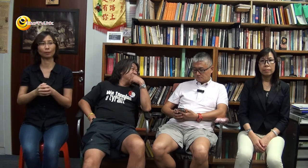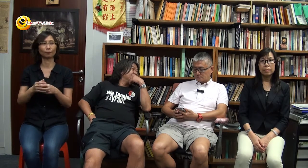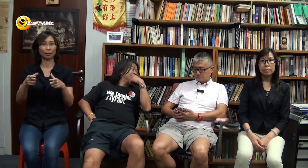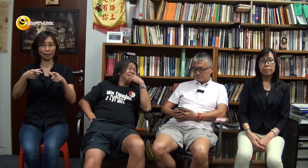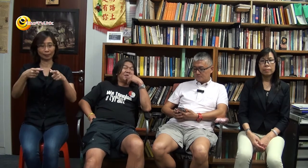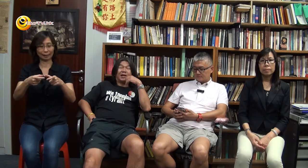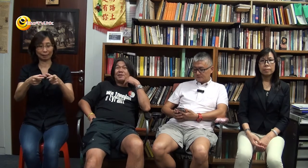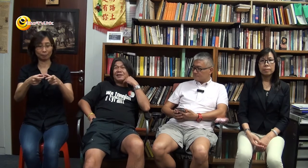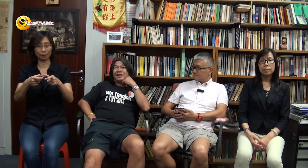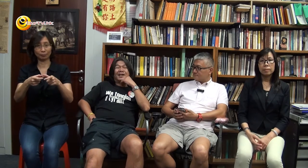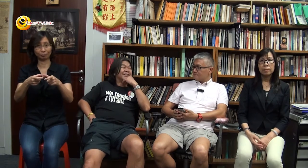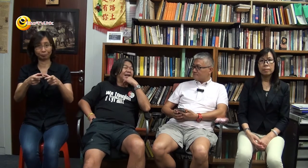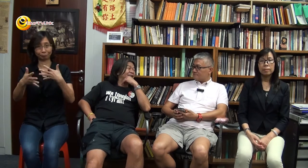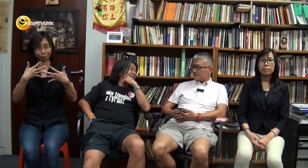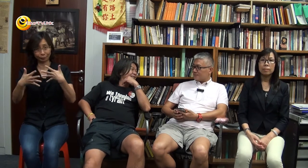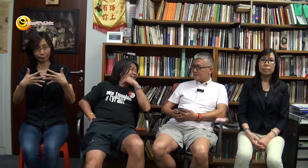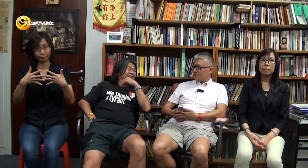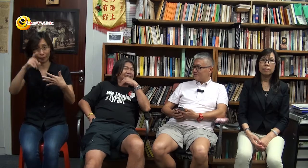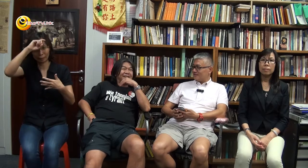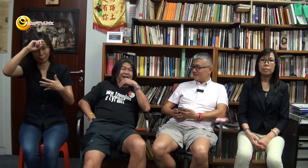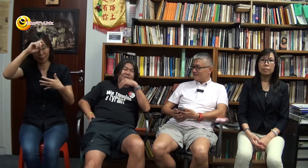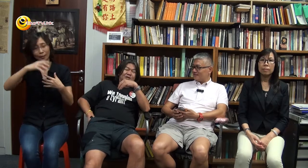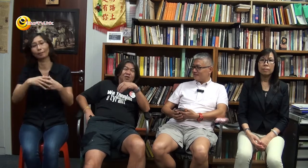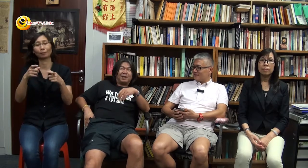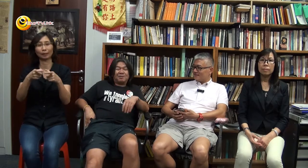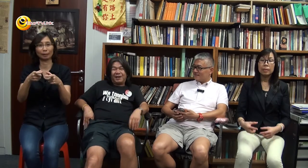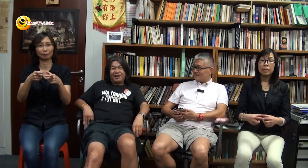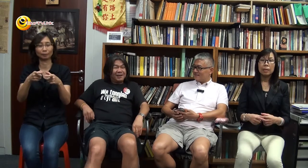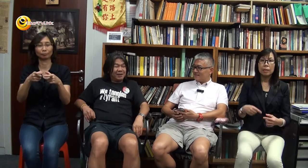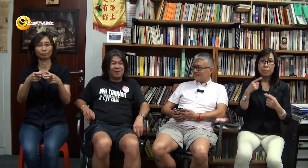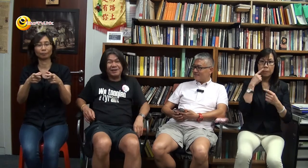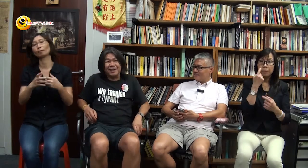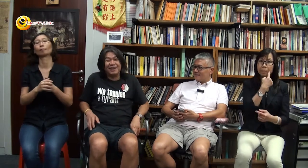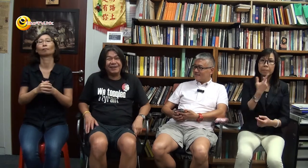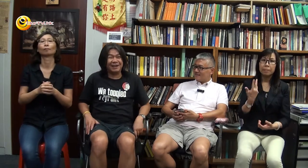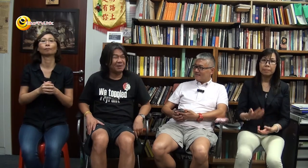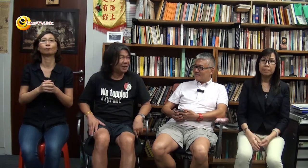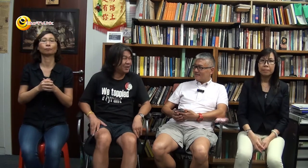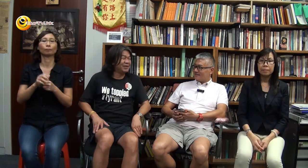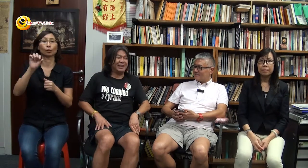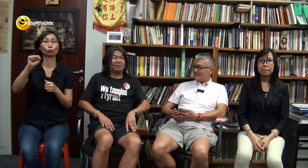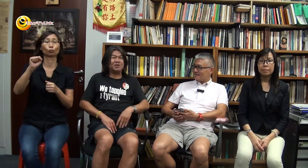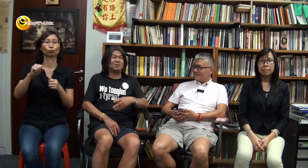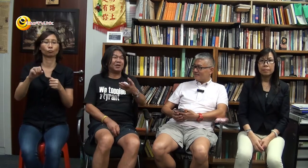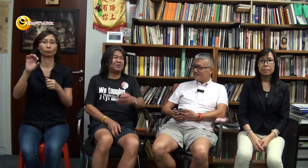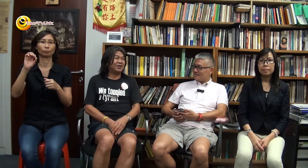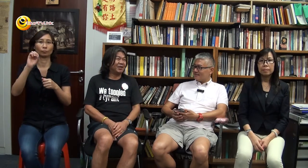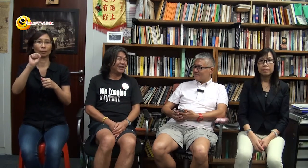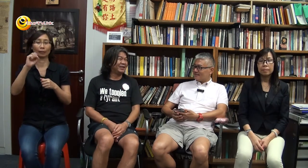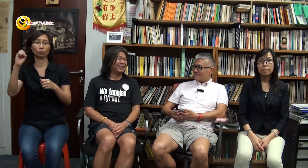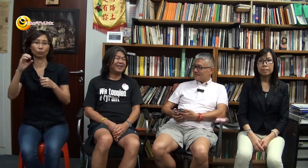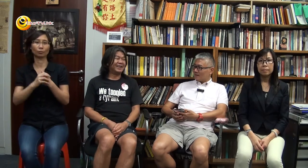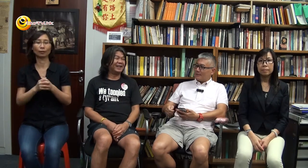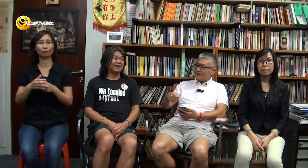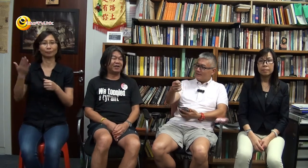卡片事件啦，記唔記得卡片事件啊？係啊， 卡片蘇， 卡片蘇啊嘛，係咪？點樣就係人哋問佢，人哋入境處問佢費用